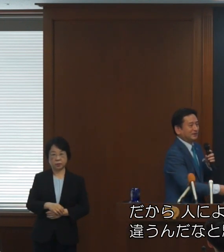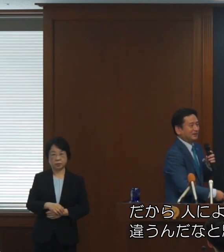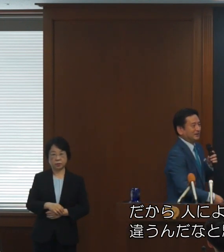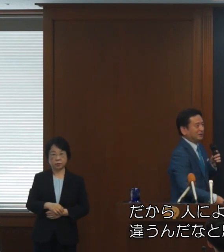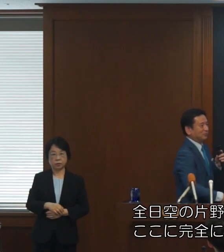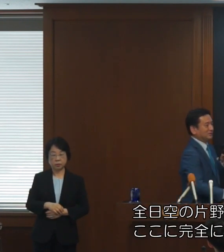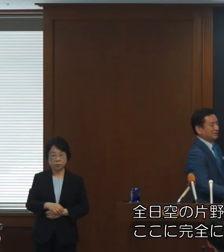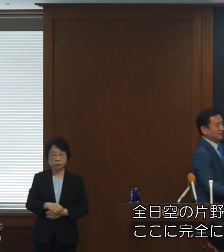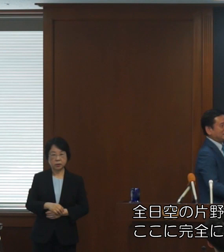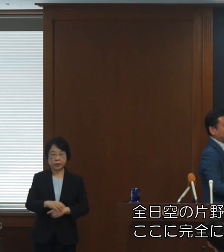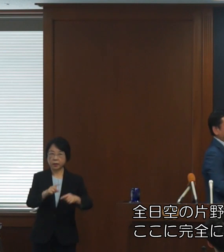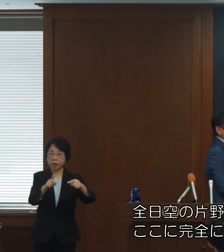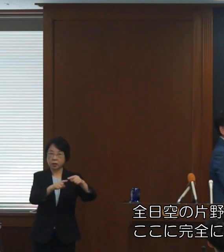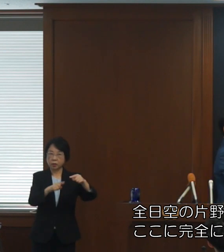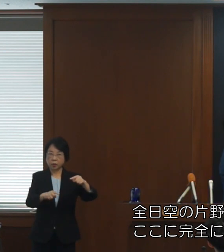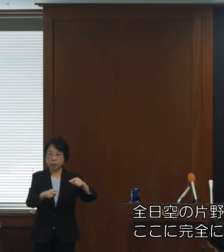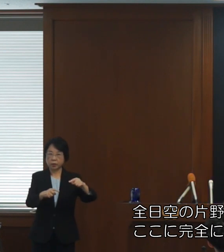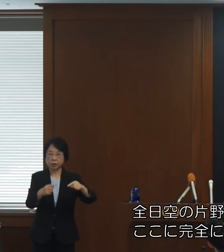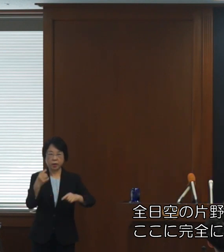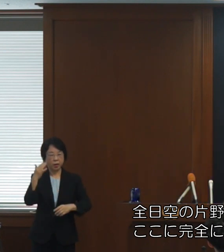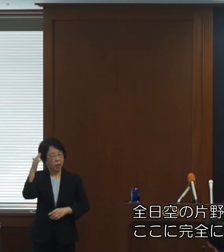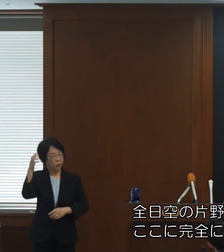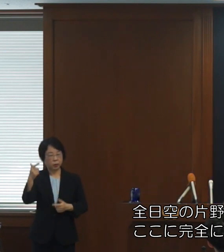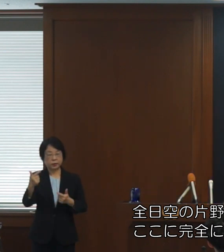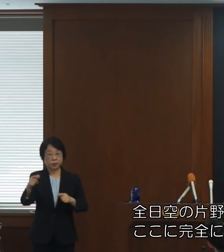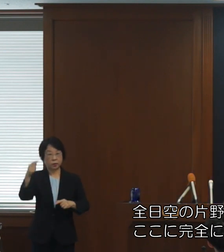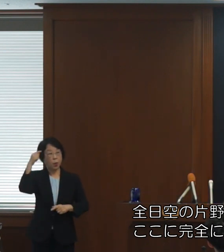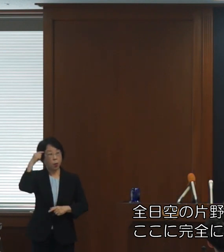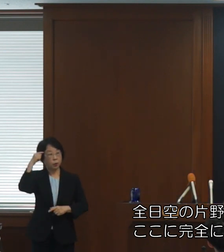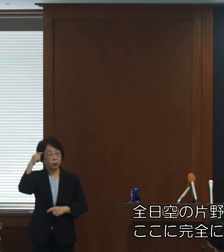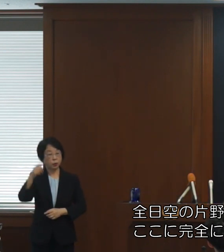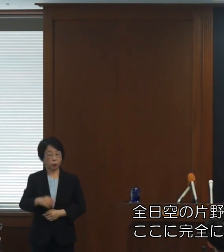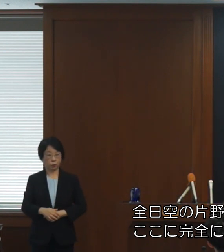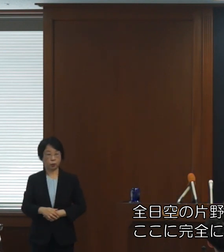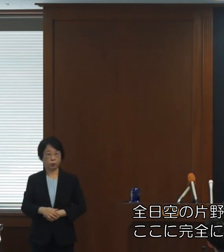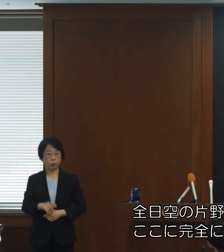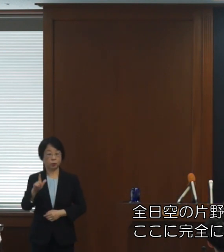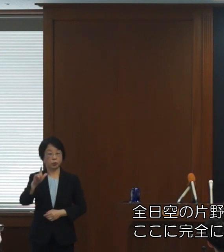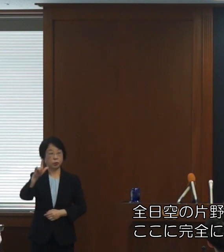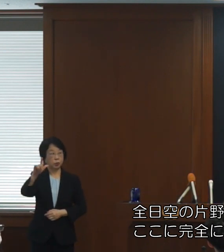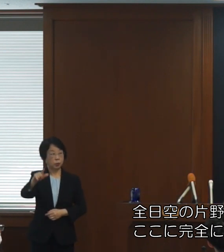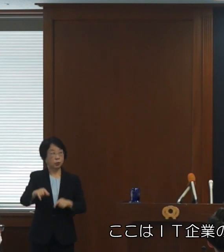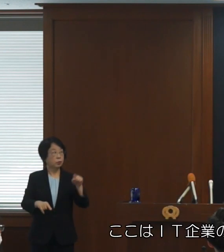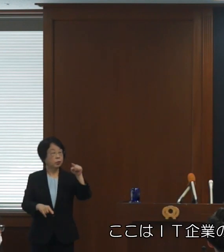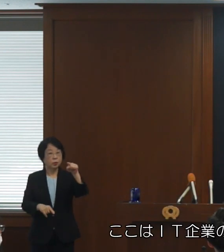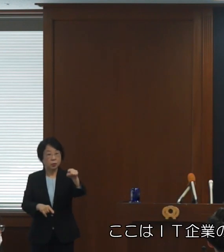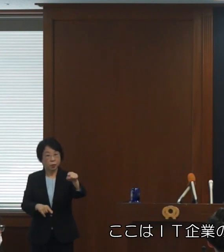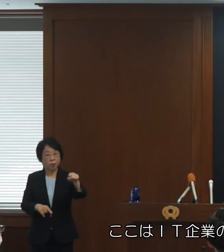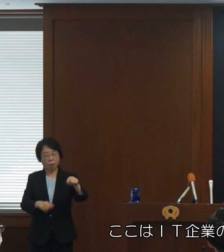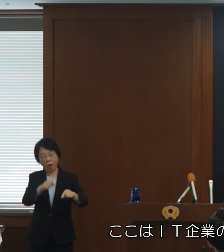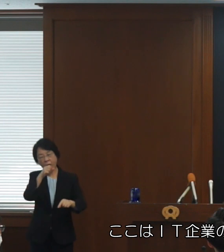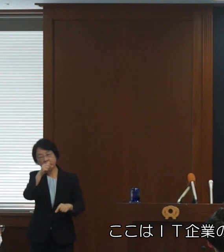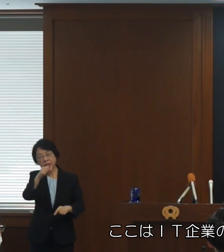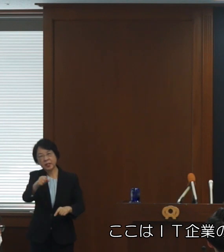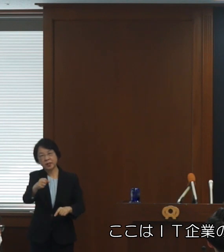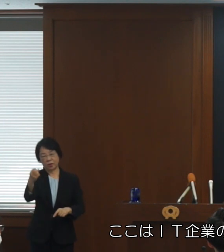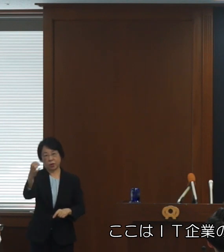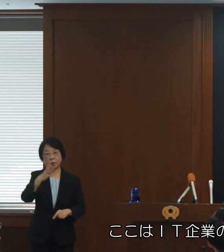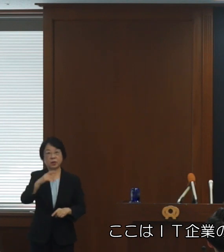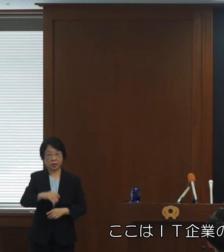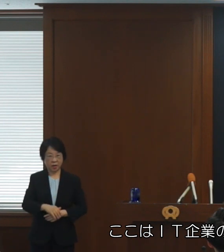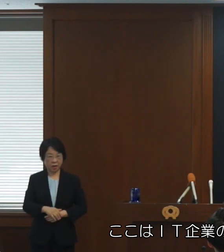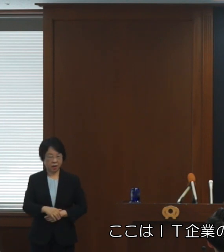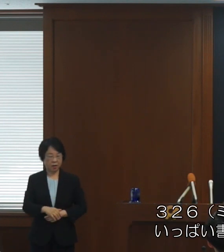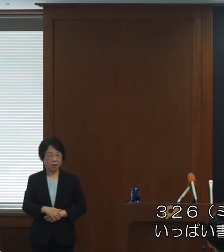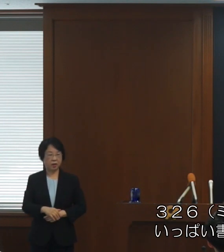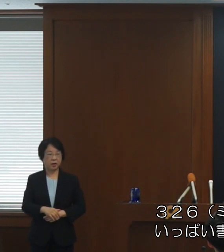んだなと思います全日空の方の会社はここに完全に反応しておりましたけれどもここはIT企業